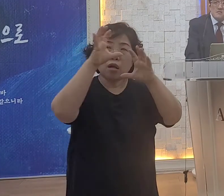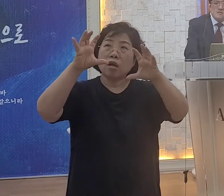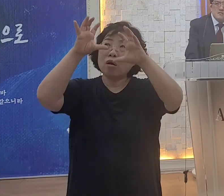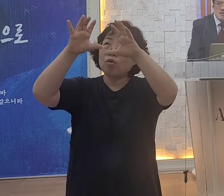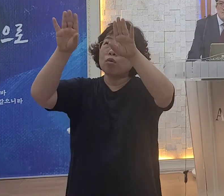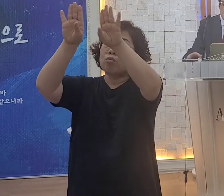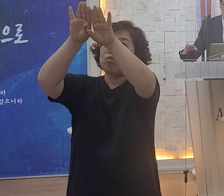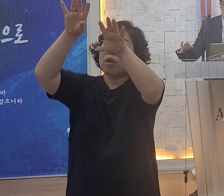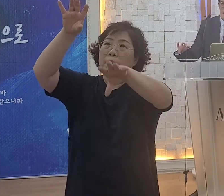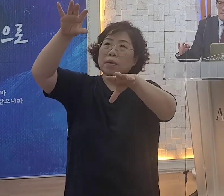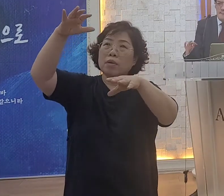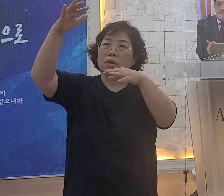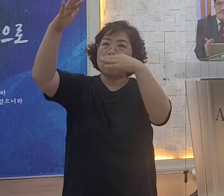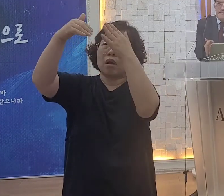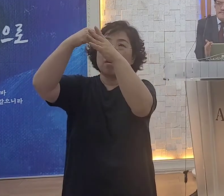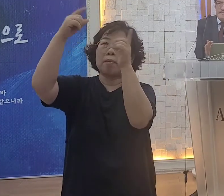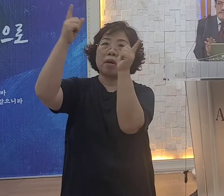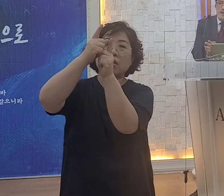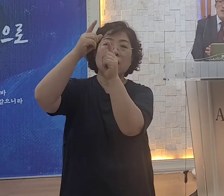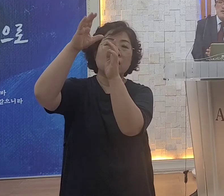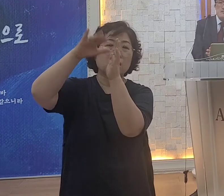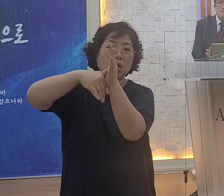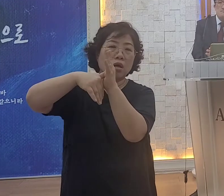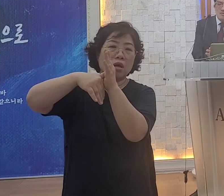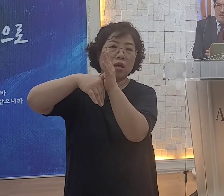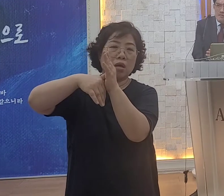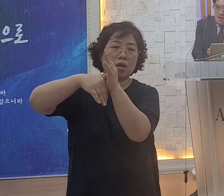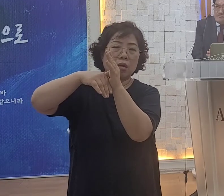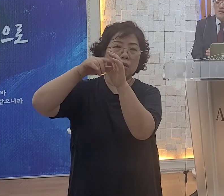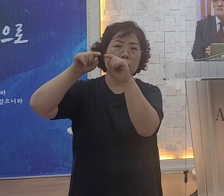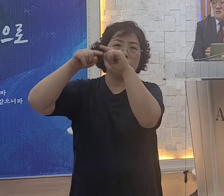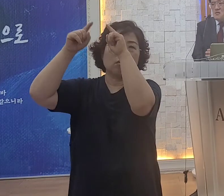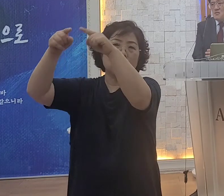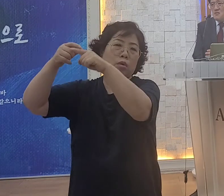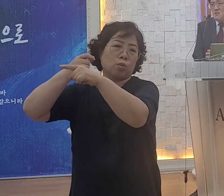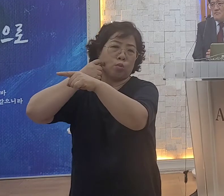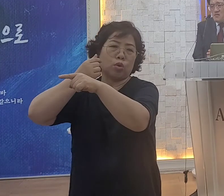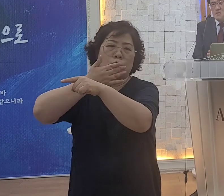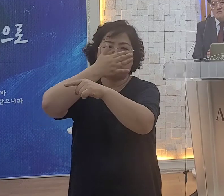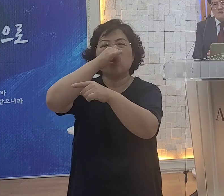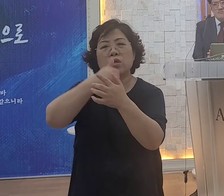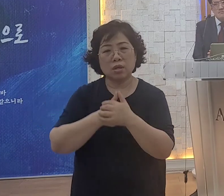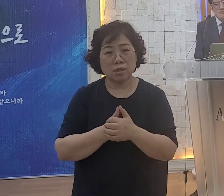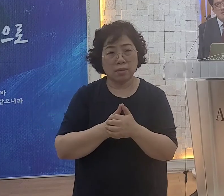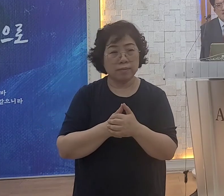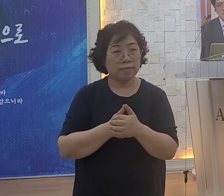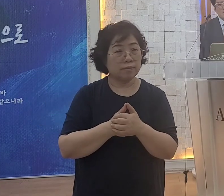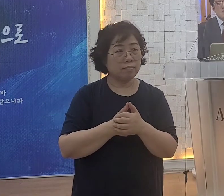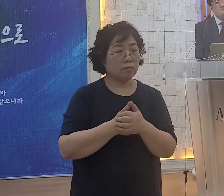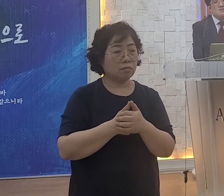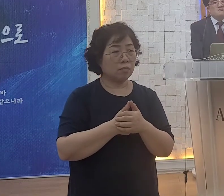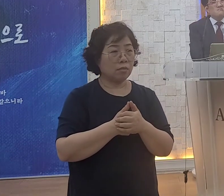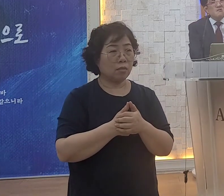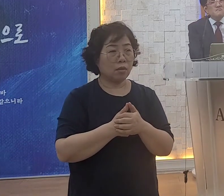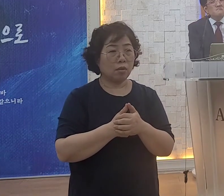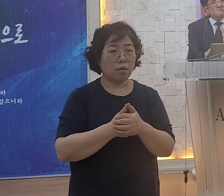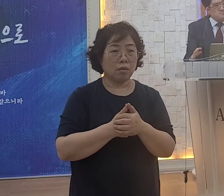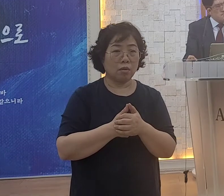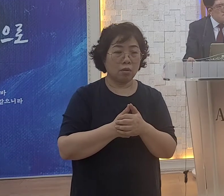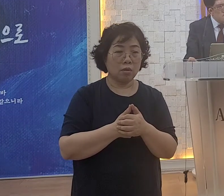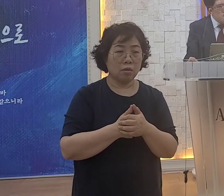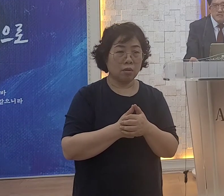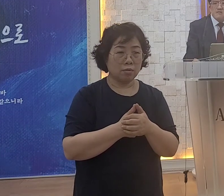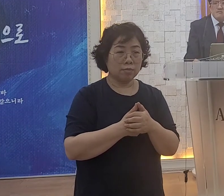앞에서 참 이렇게 천국 들어가면 감사한데, 만약에 여러분 천국과 지옥이